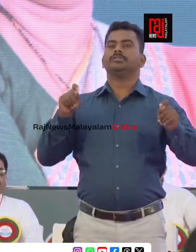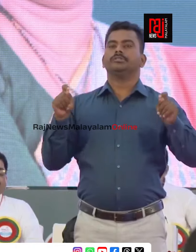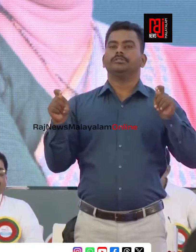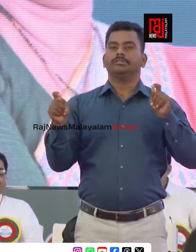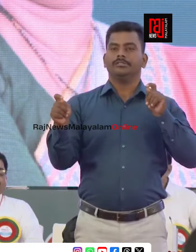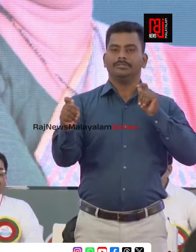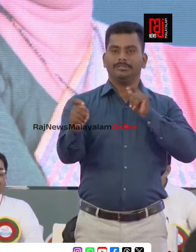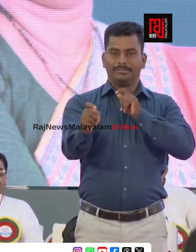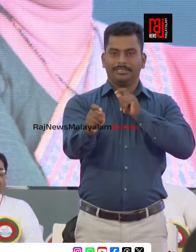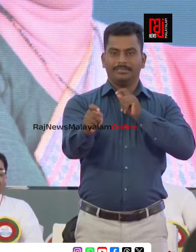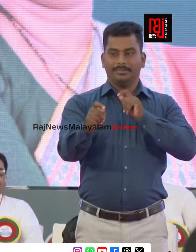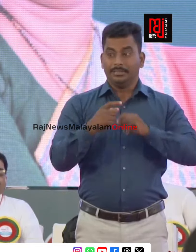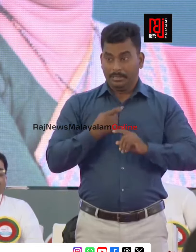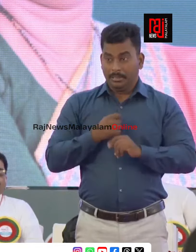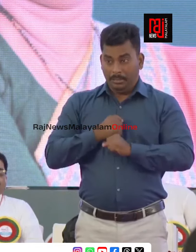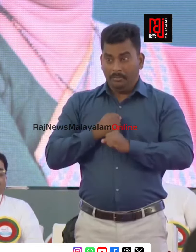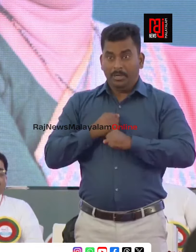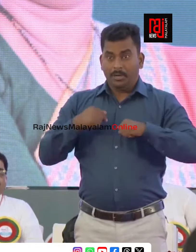അതിനായാണ്